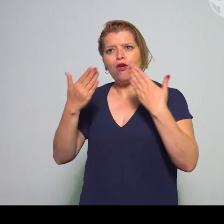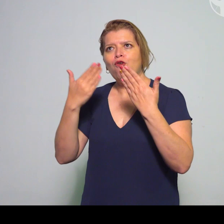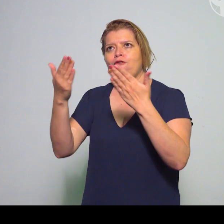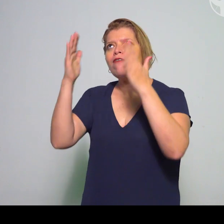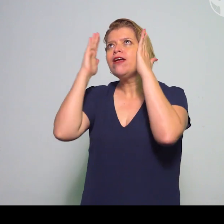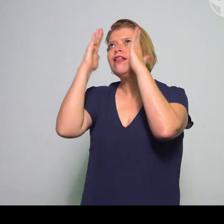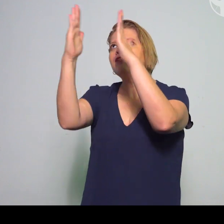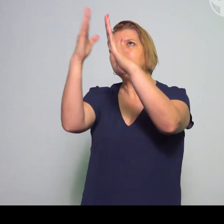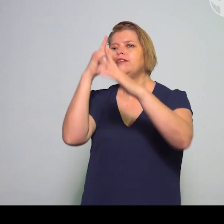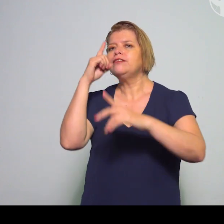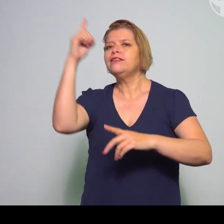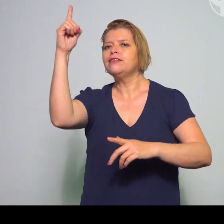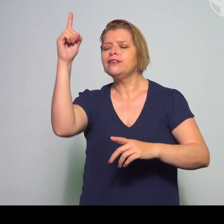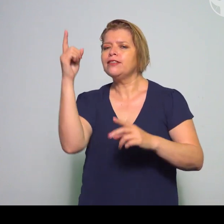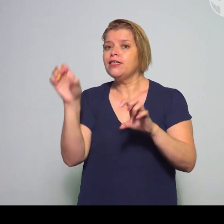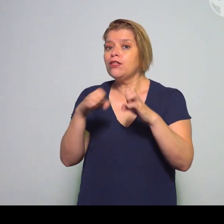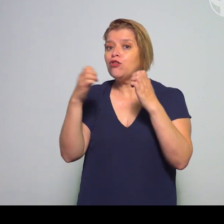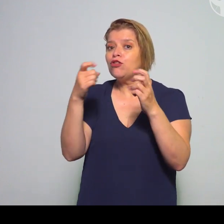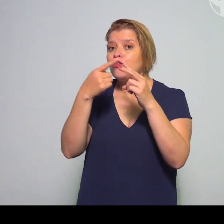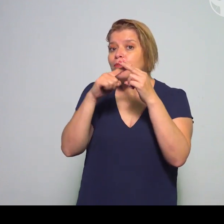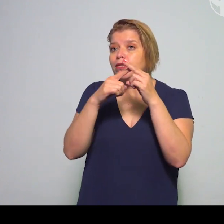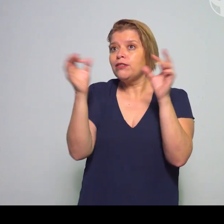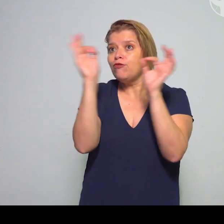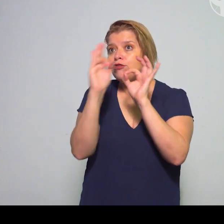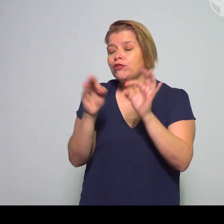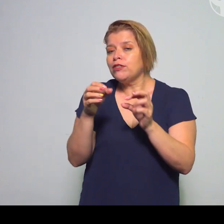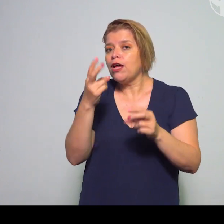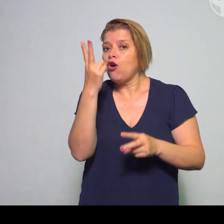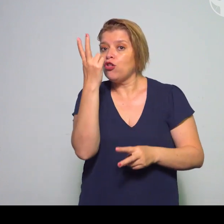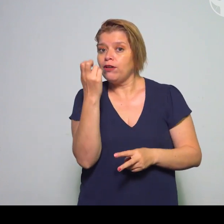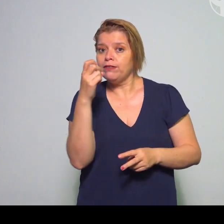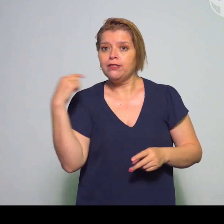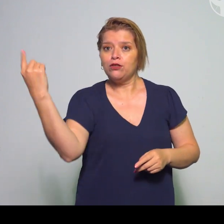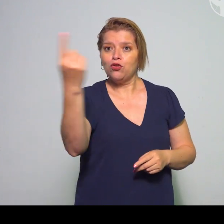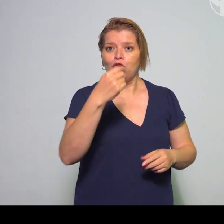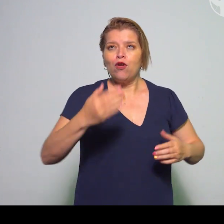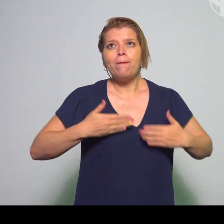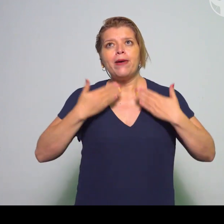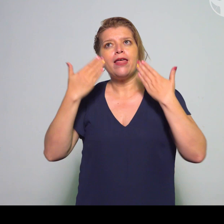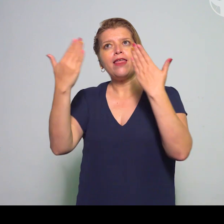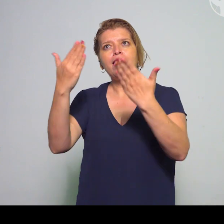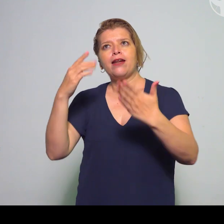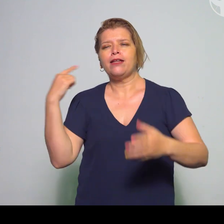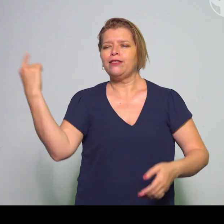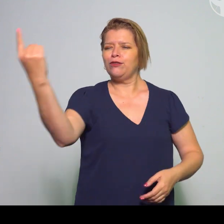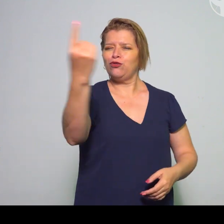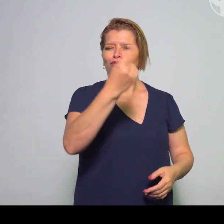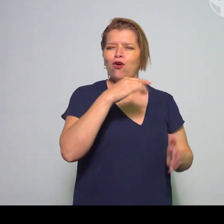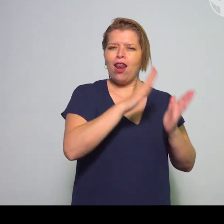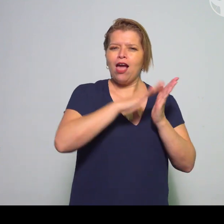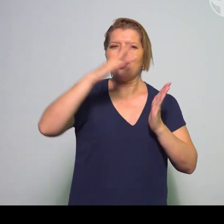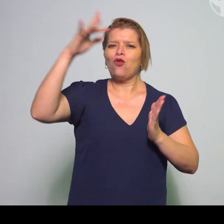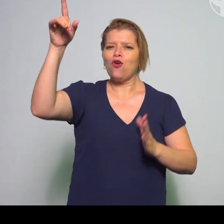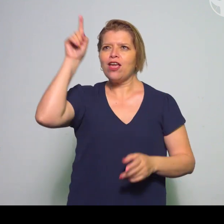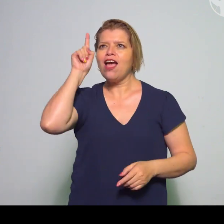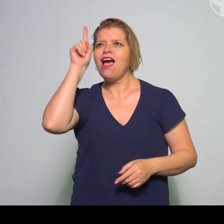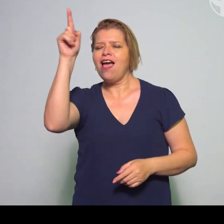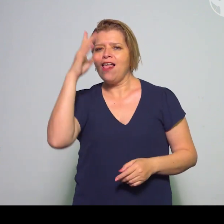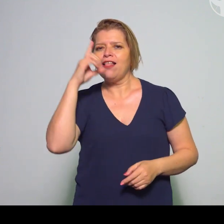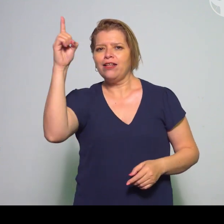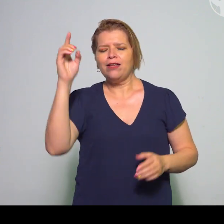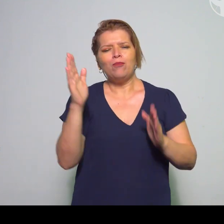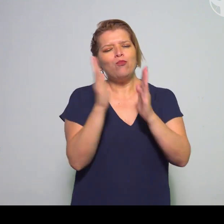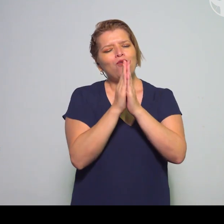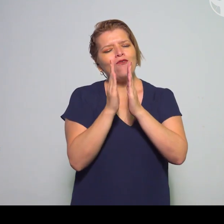confía tanto en Él que entonces empieza a funcionar de nuevo, todo para darle únicamente la gloria a